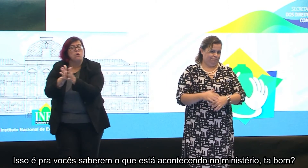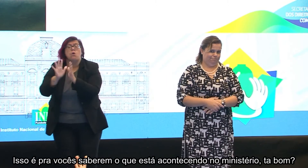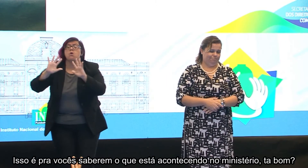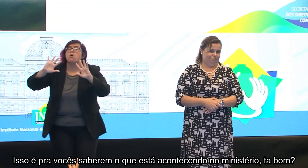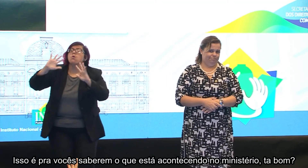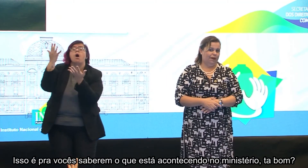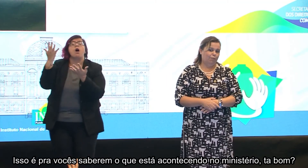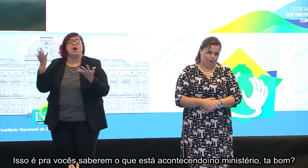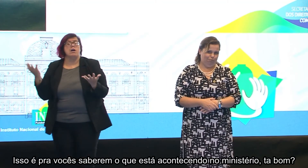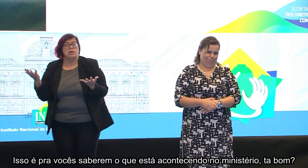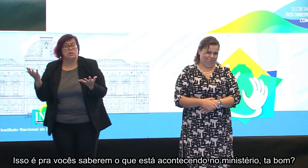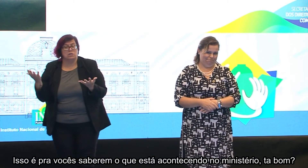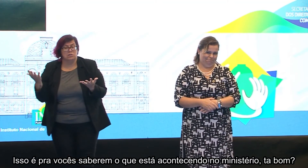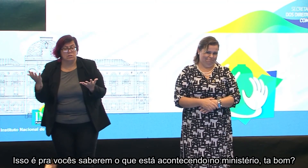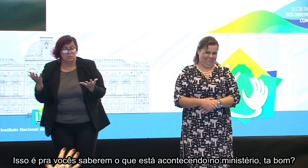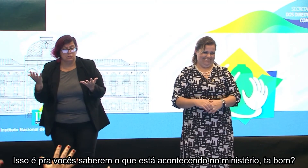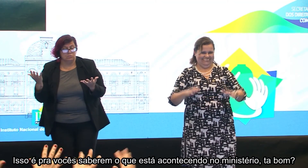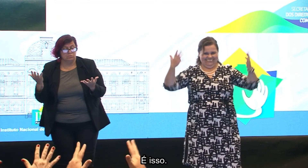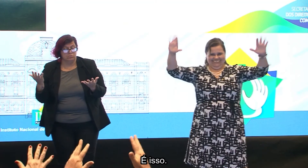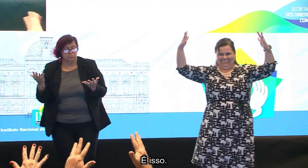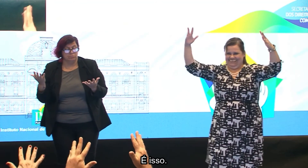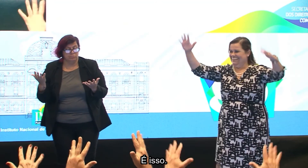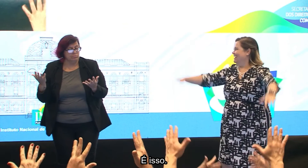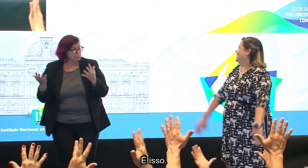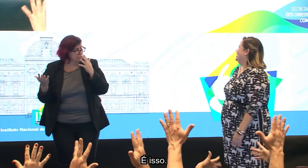está acontecendo no Ministério, tá bom? É isso.